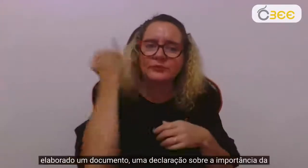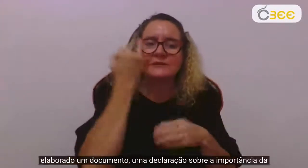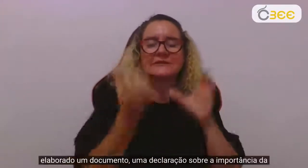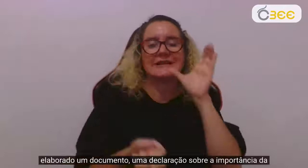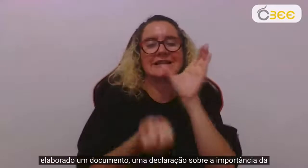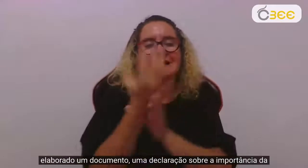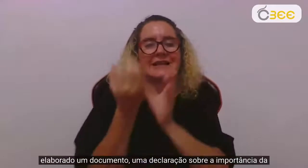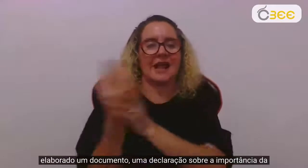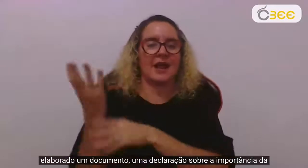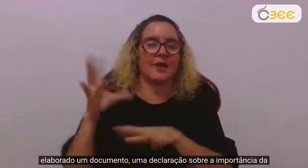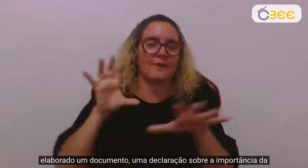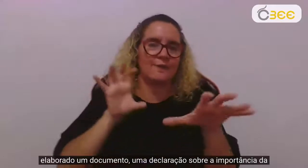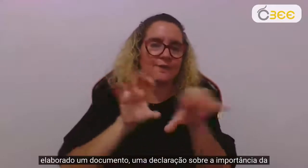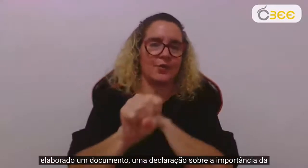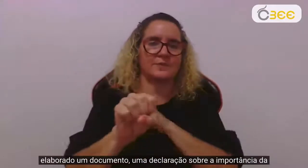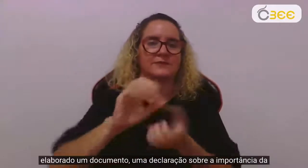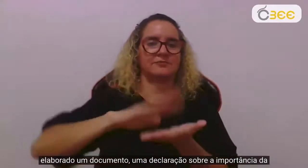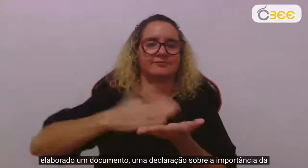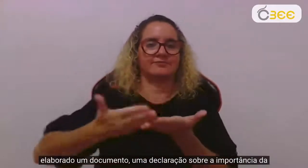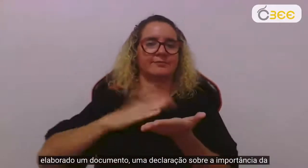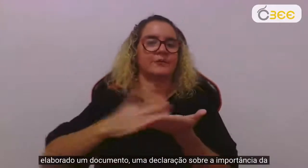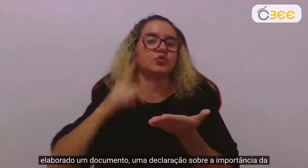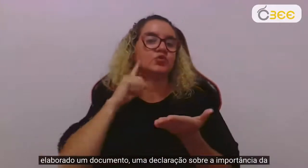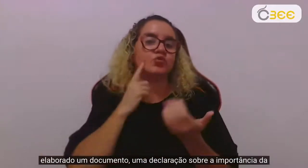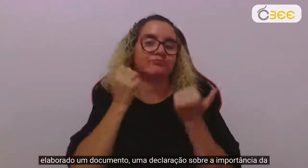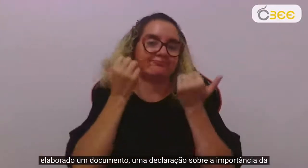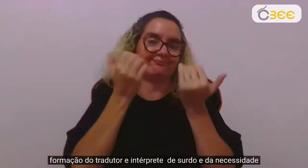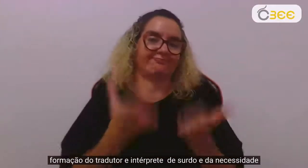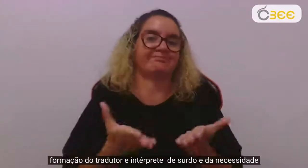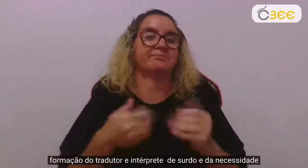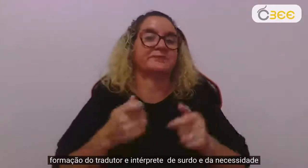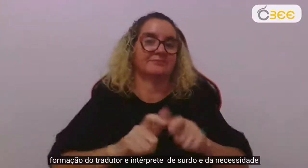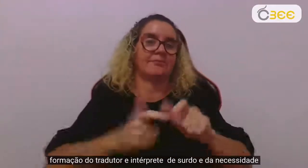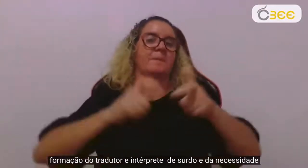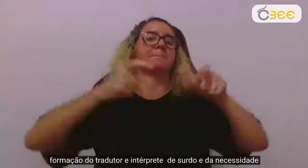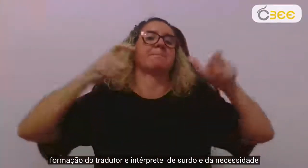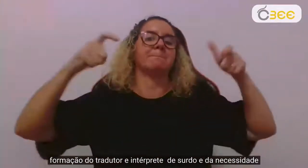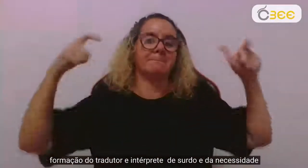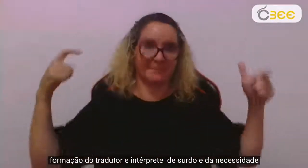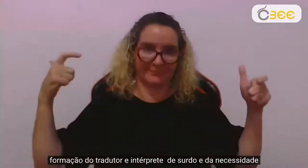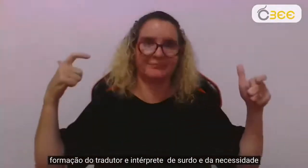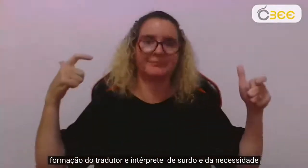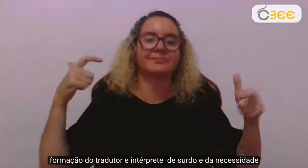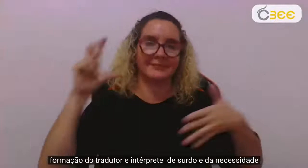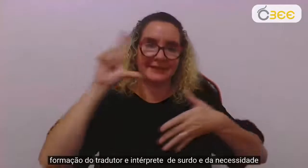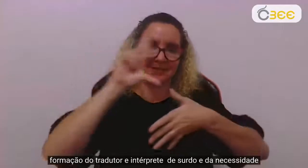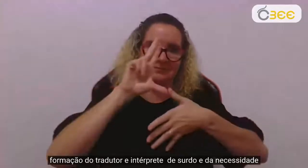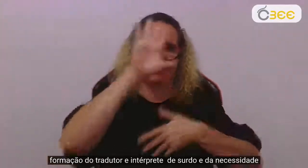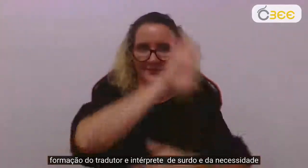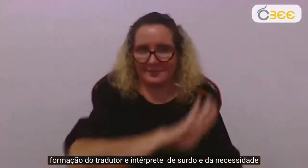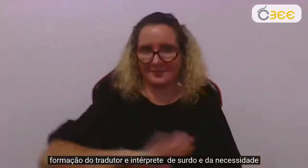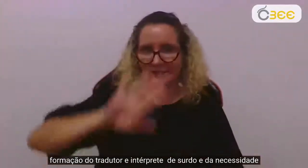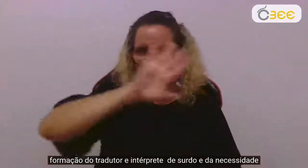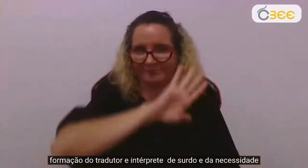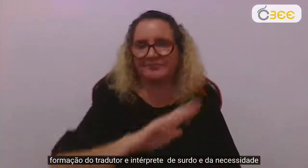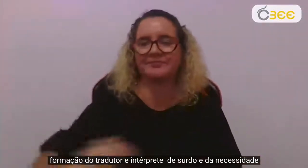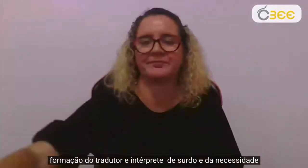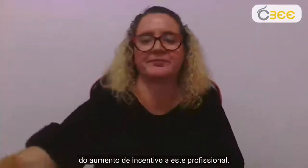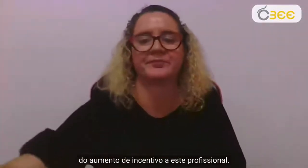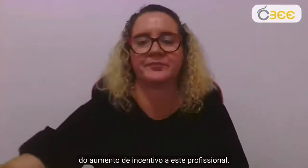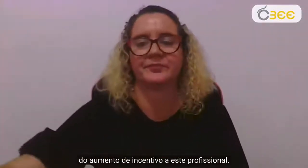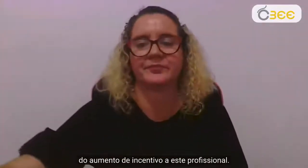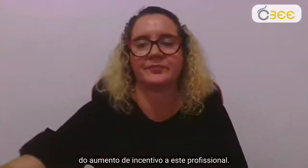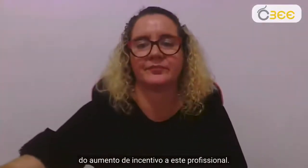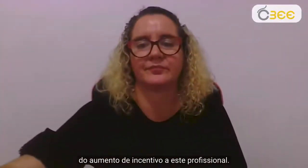um documento, uma declaração sobre a importância da formação do tradutor intérprete surdo e da